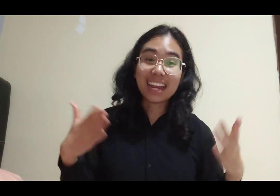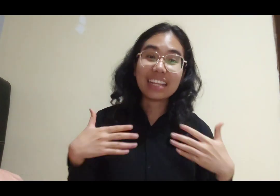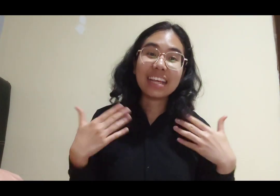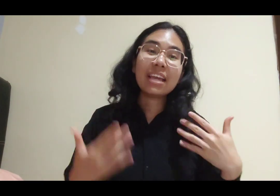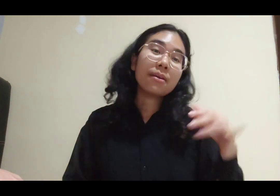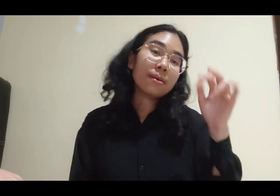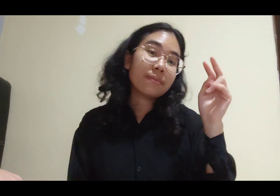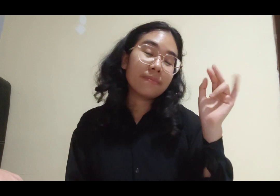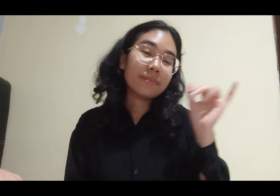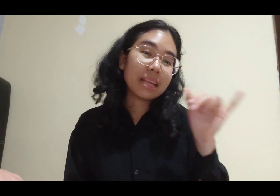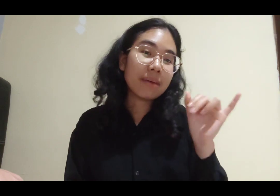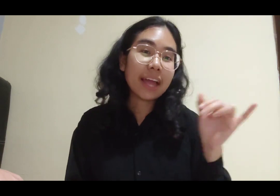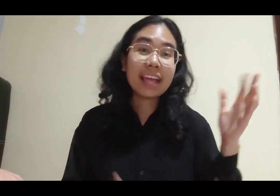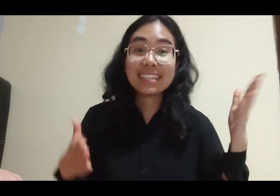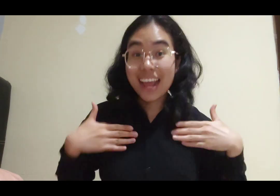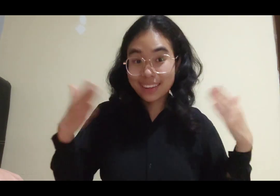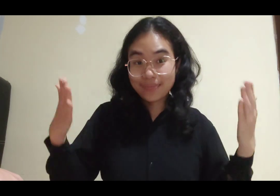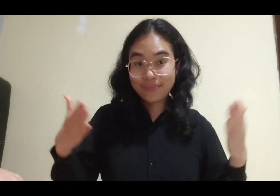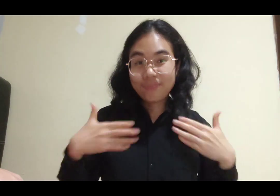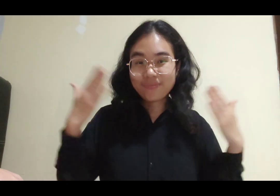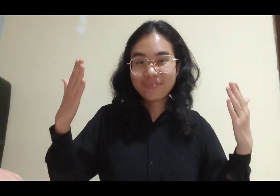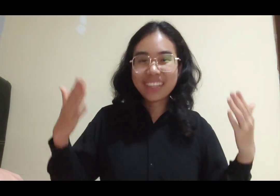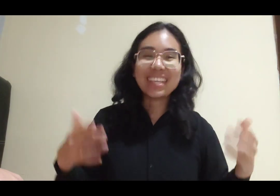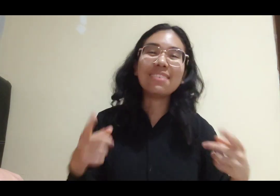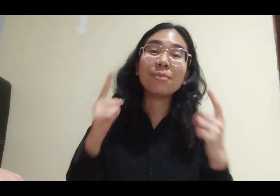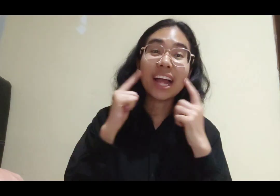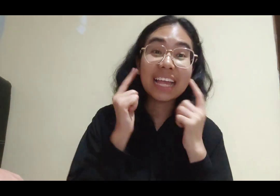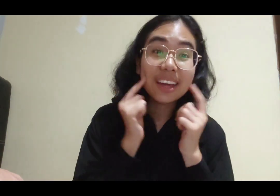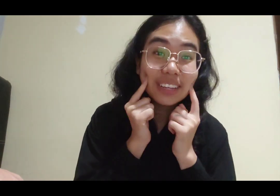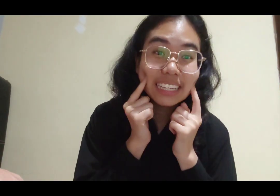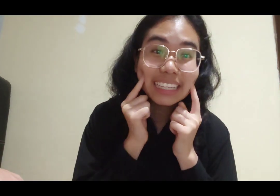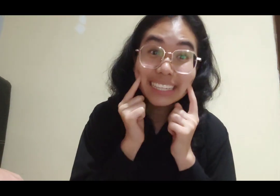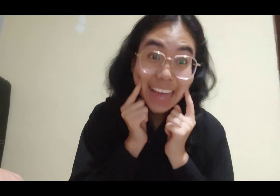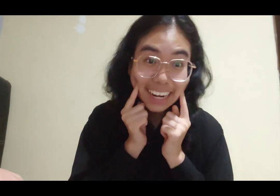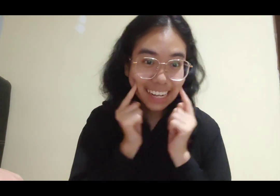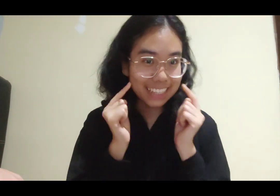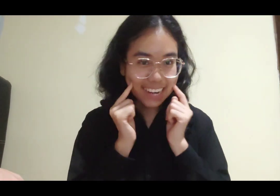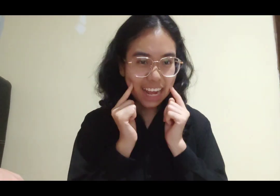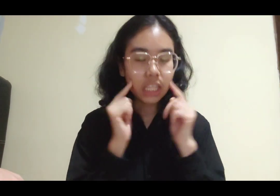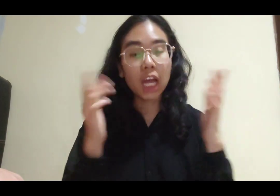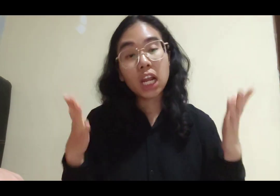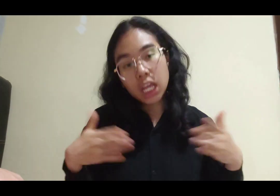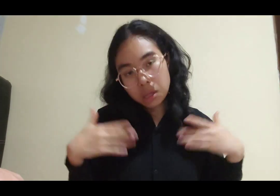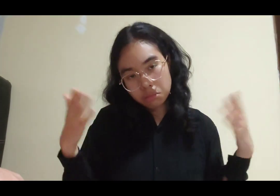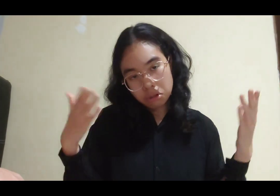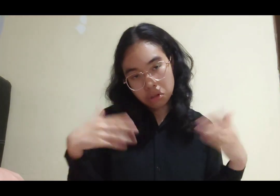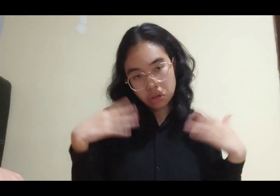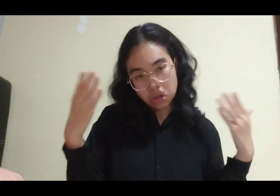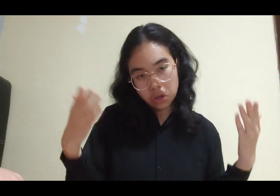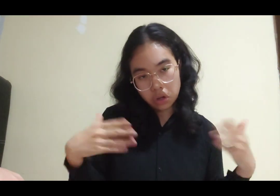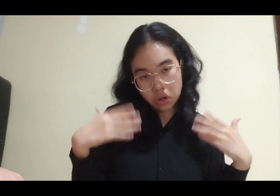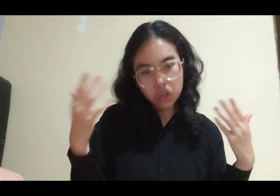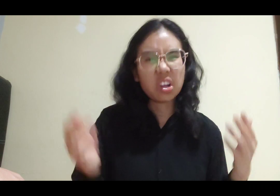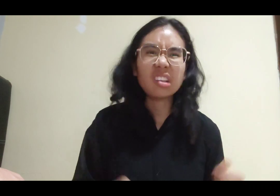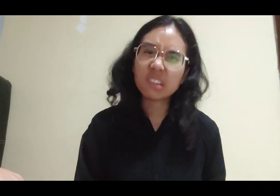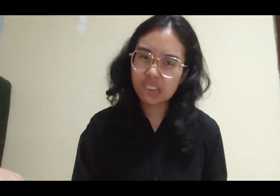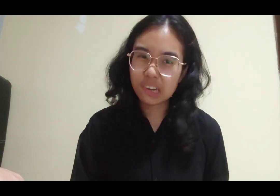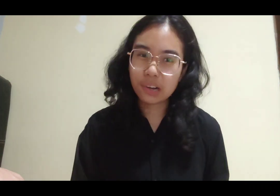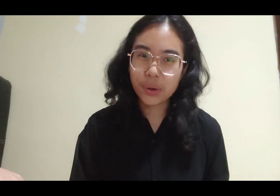menyegarkan. Sama kayak senang. Jadi mukanya harus segar dan senang ya, jangan menyegarkan, nggak seger